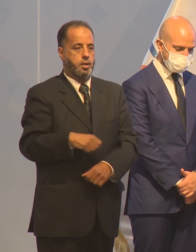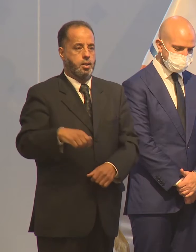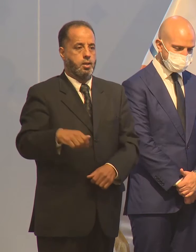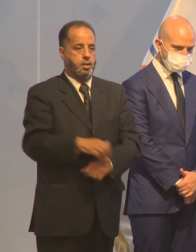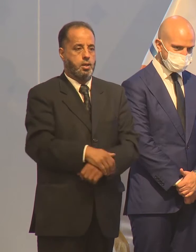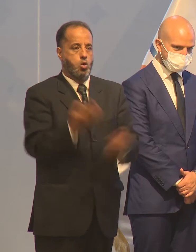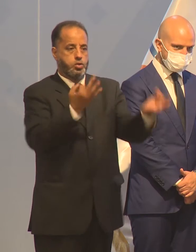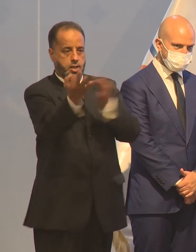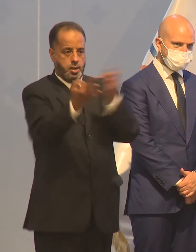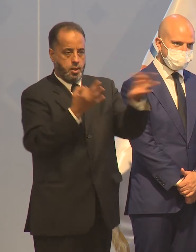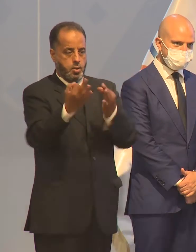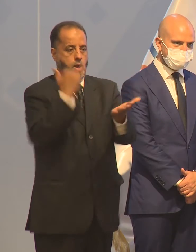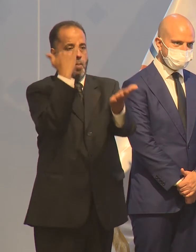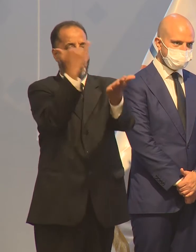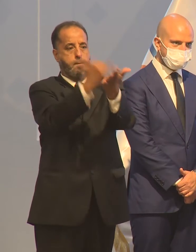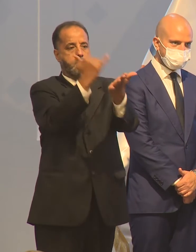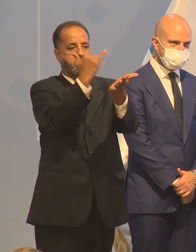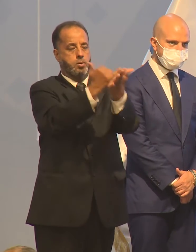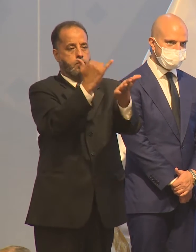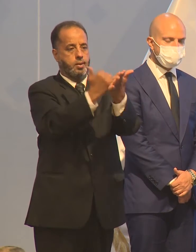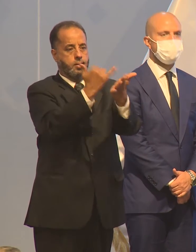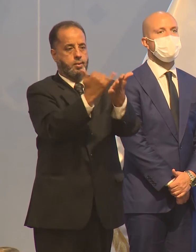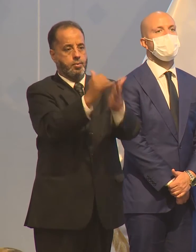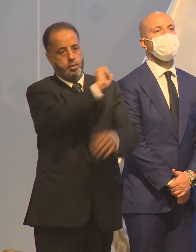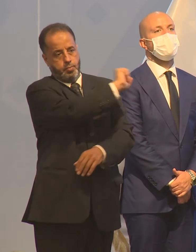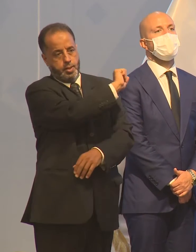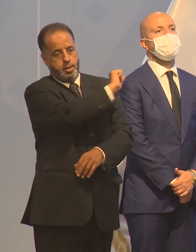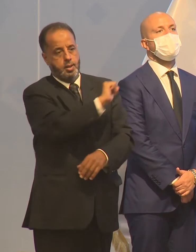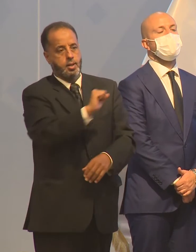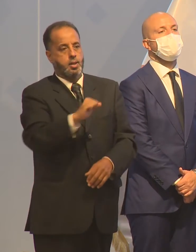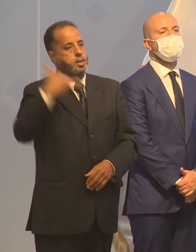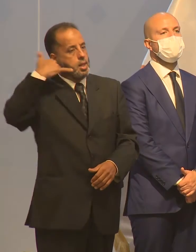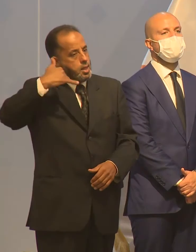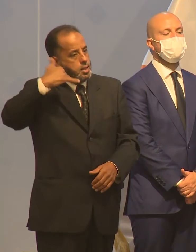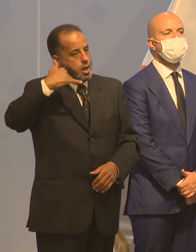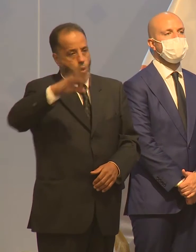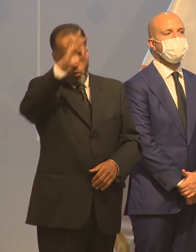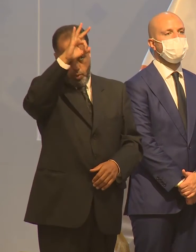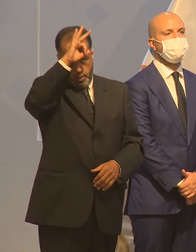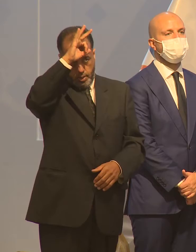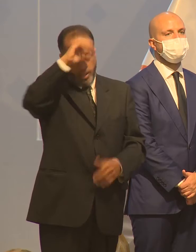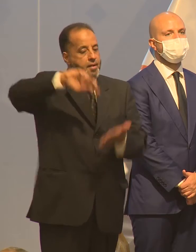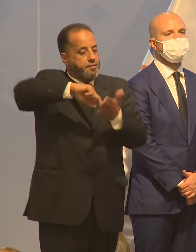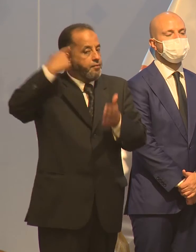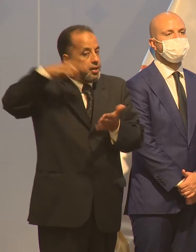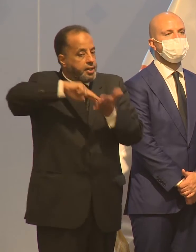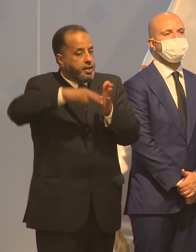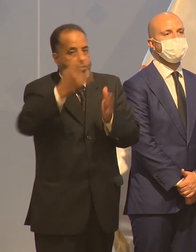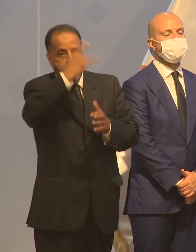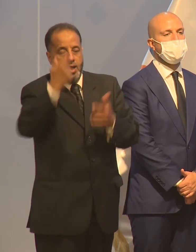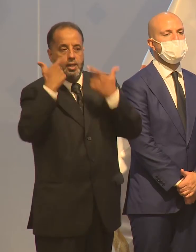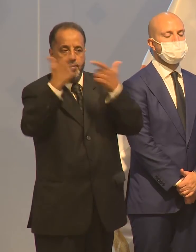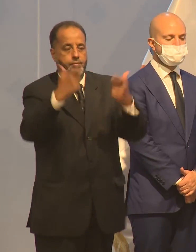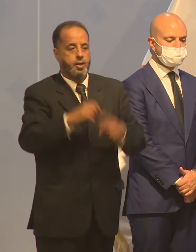للاتصال والشؤون السياسية باعتبار أنه هو على اتصال بوزارة الداخلية وخطة وزارة الداخلية.